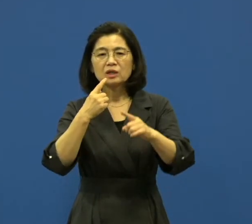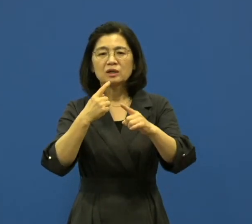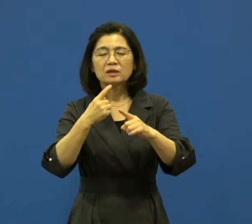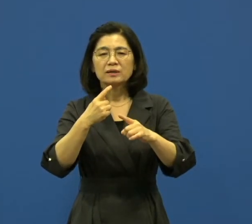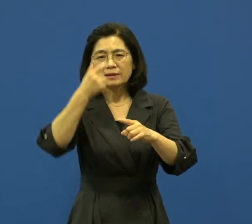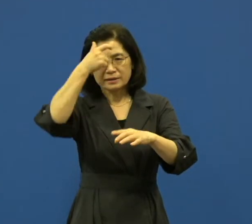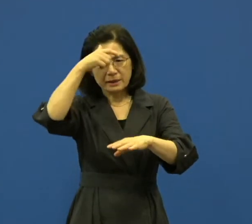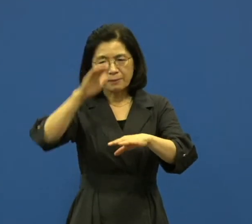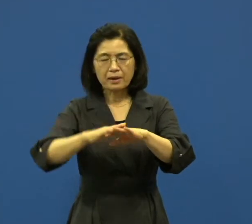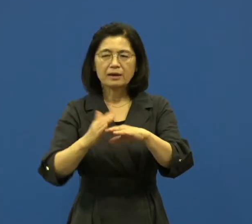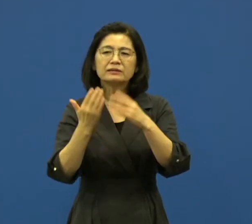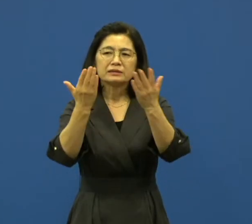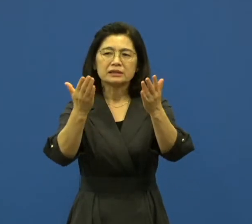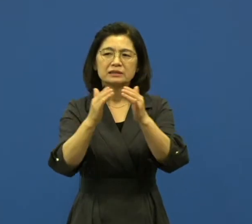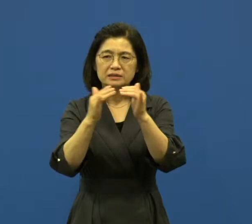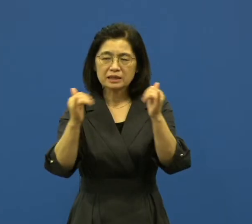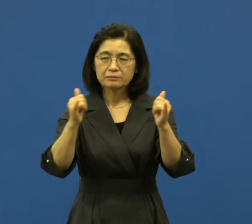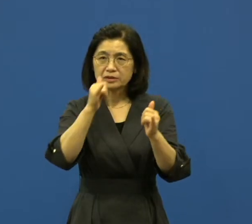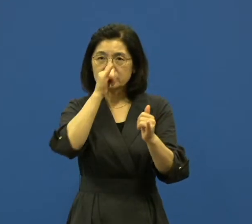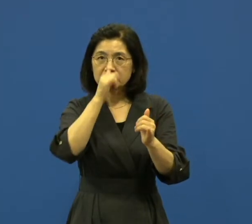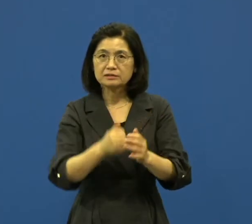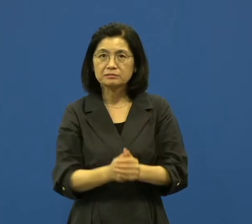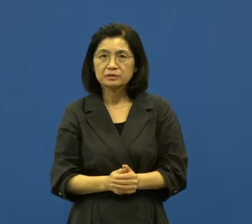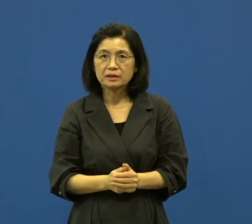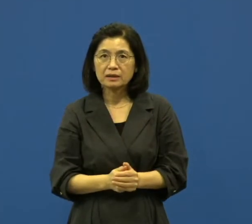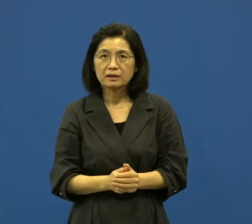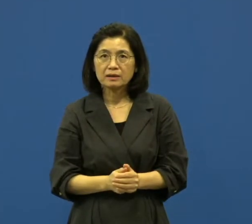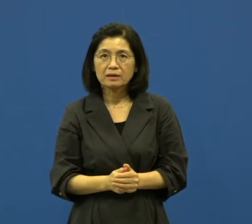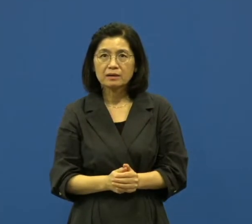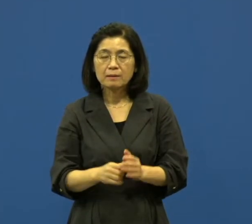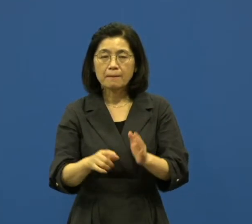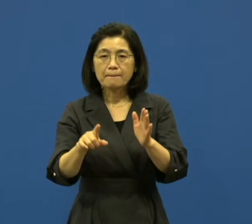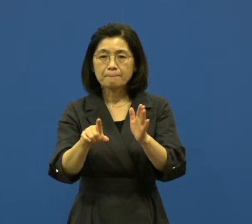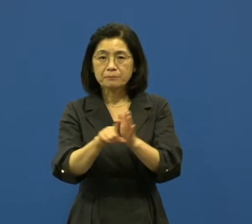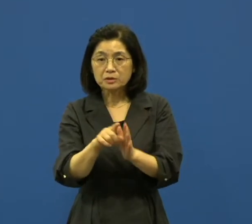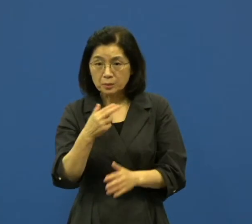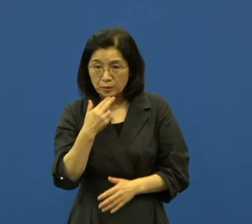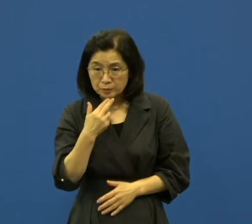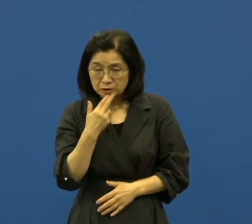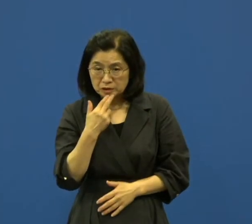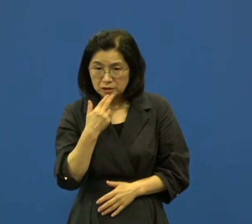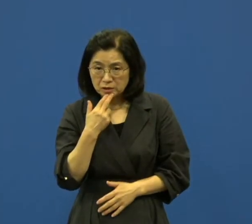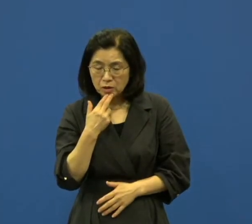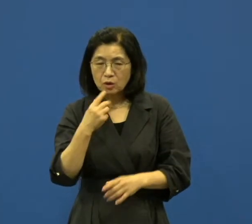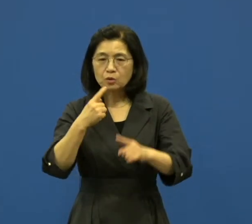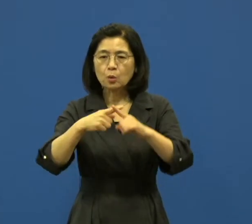유사 그리스도인이라고 그러죠. 유사 그리스도인. 믿음을 없이 교회를 다니는 사람들.